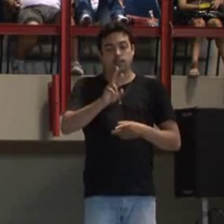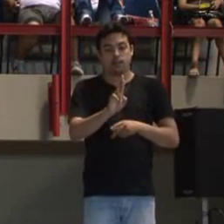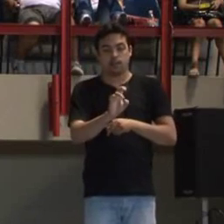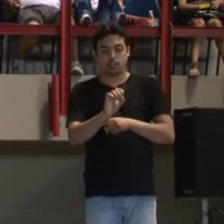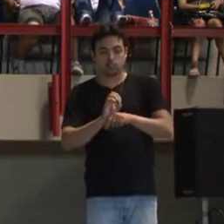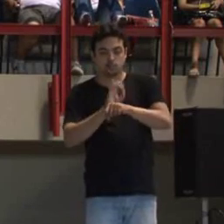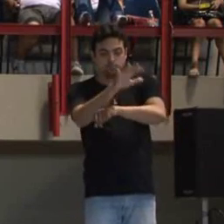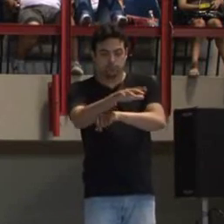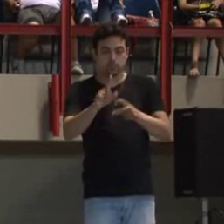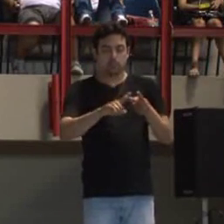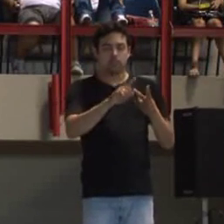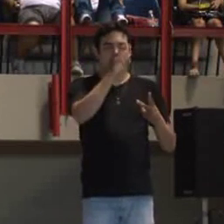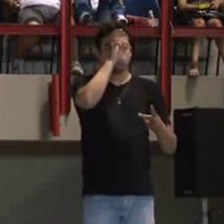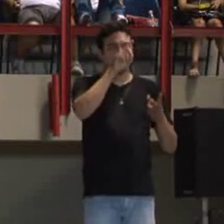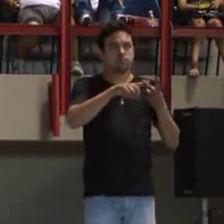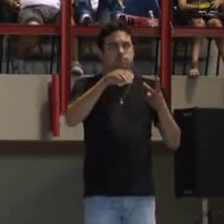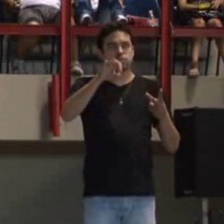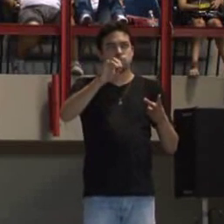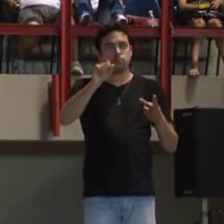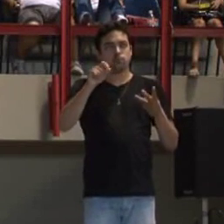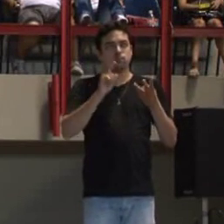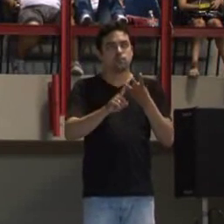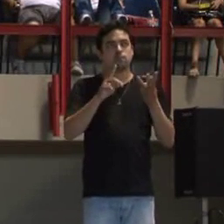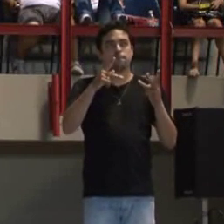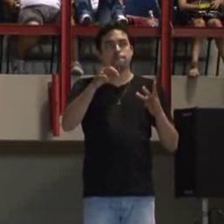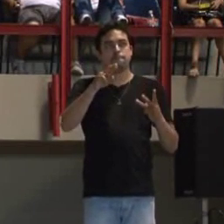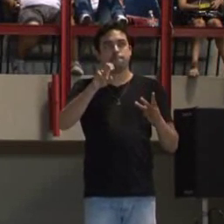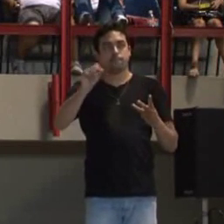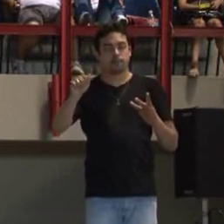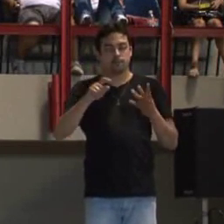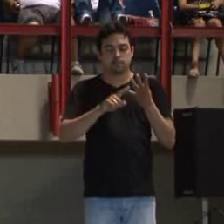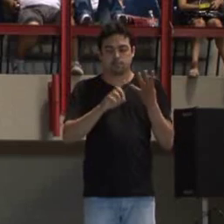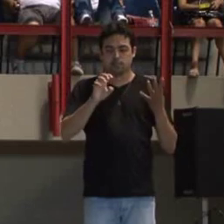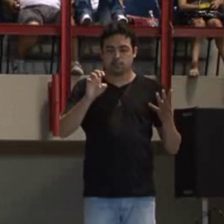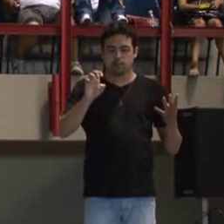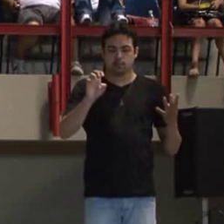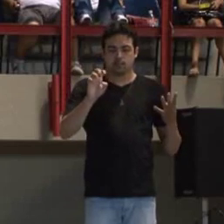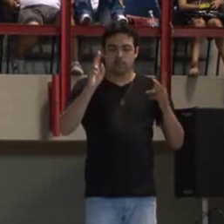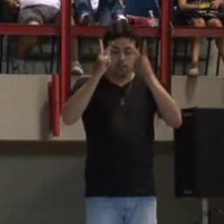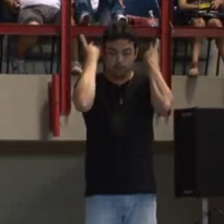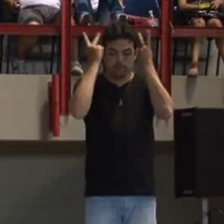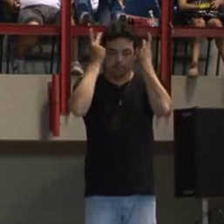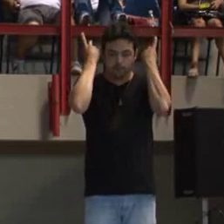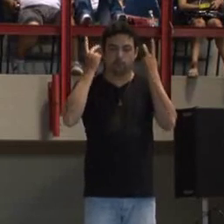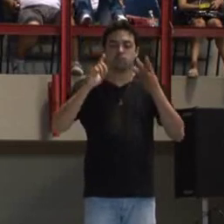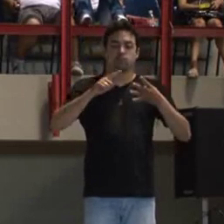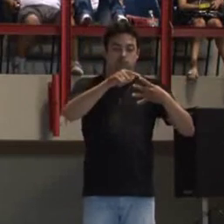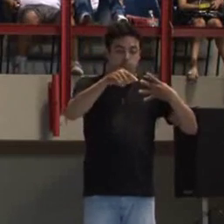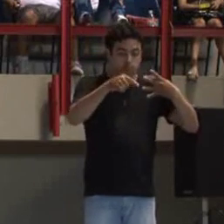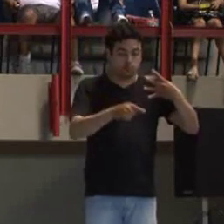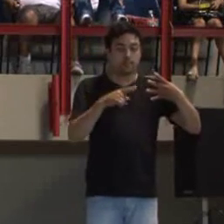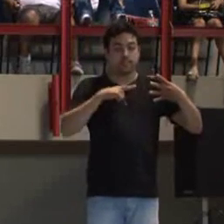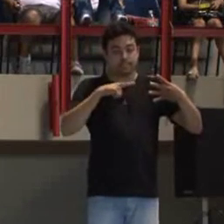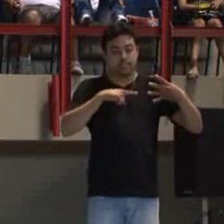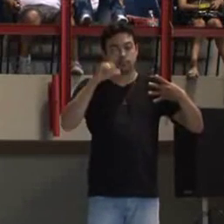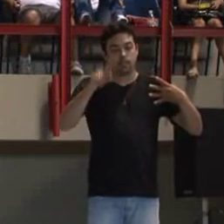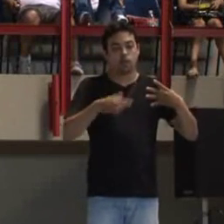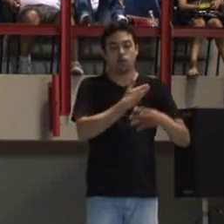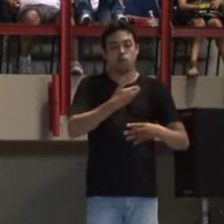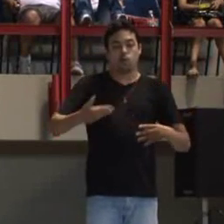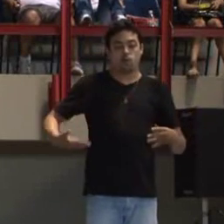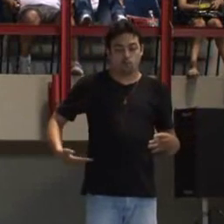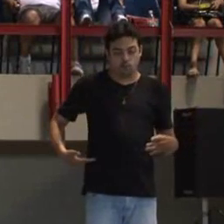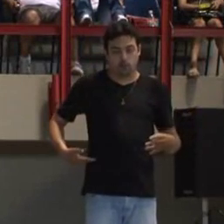Egito, Mesopotâmia, Fenícia, Pérsia, Hebreus. Todo mundo era estado teocrático de regadio. Quer dizer, é um